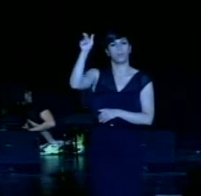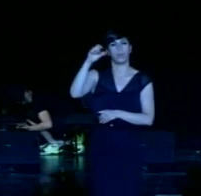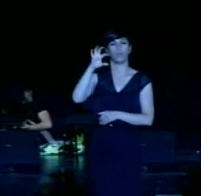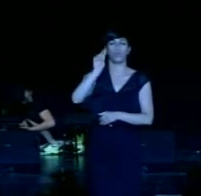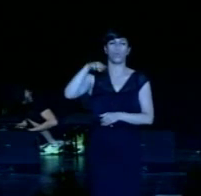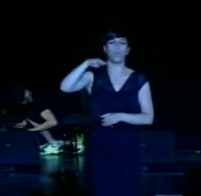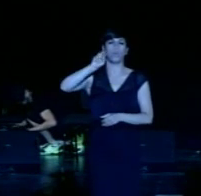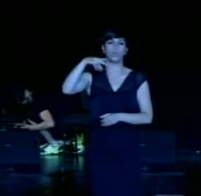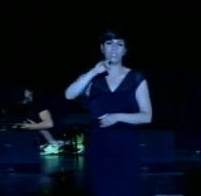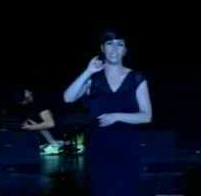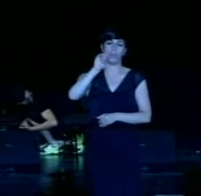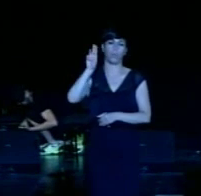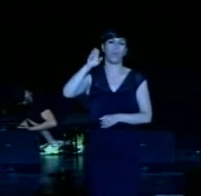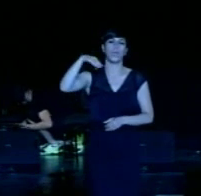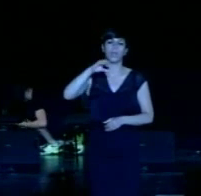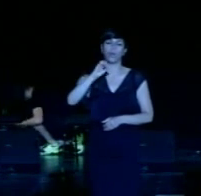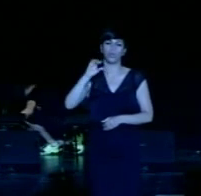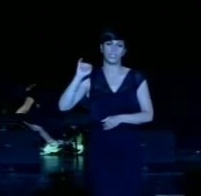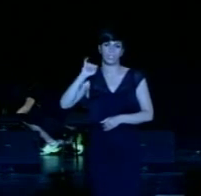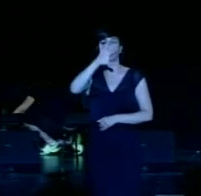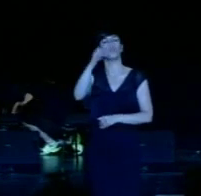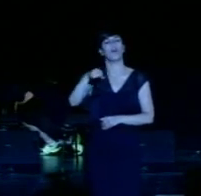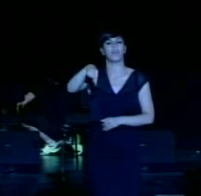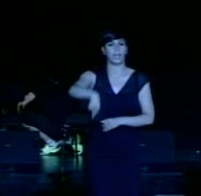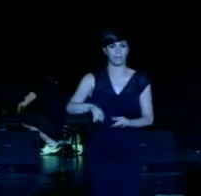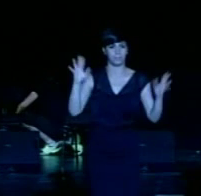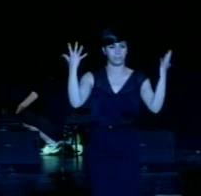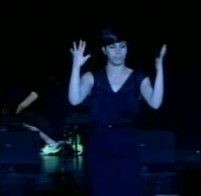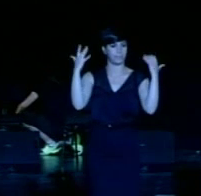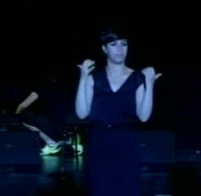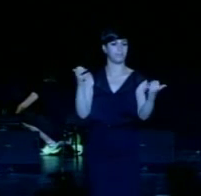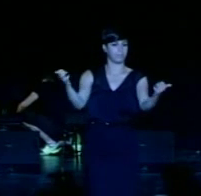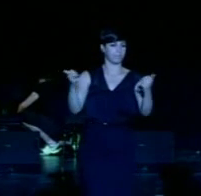popular Umusi Wenkosi, Sudáfrica.